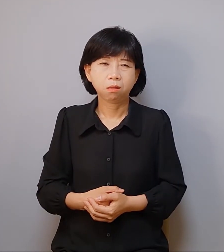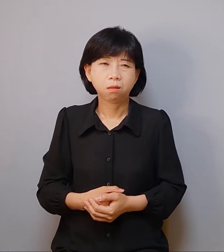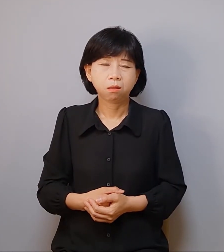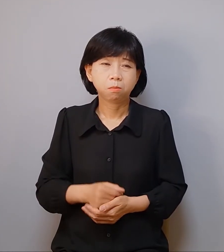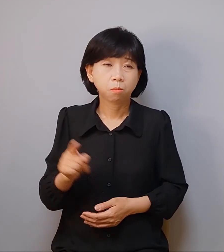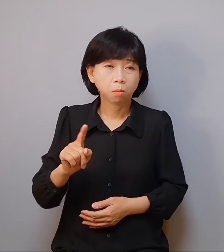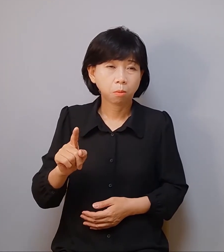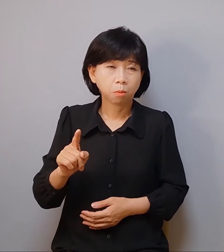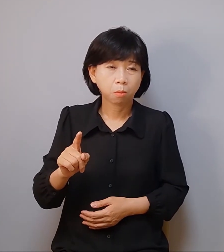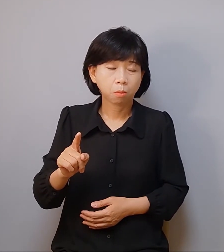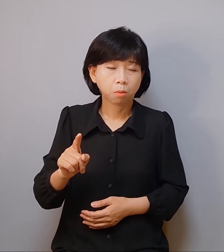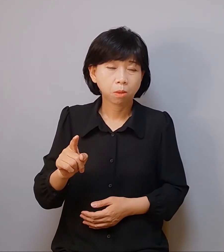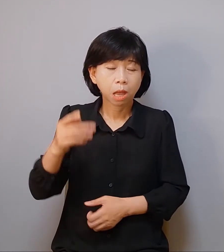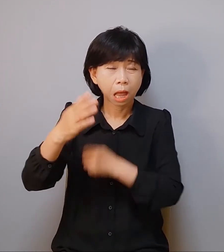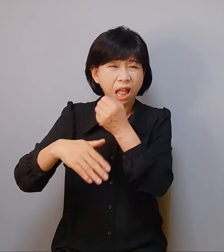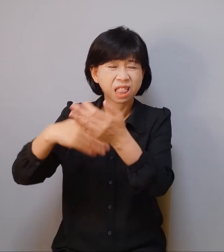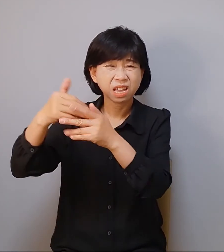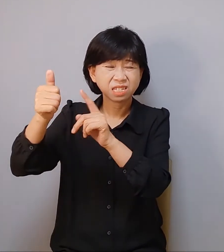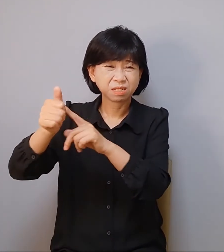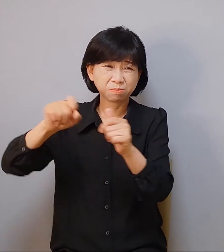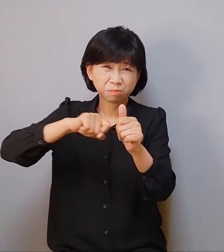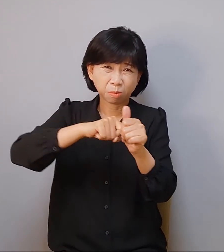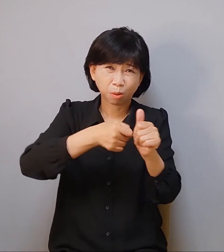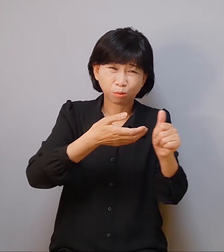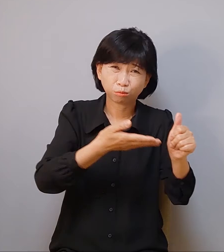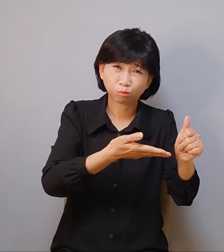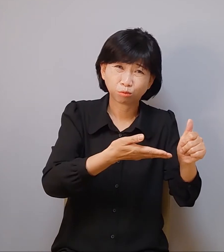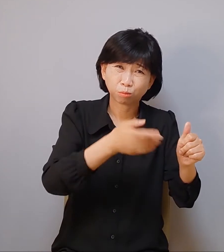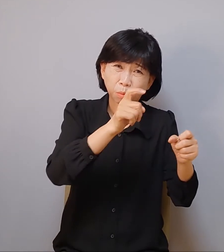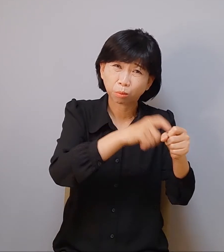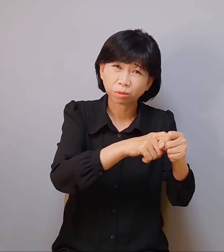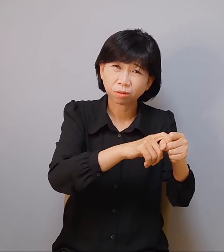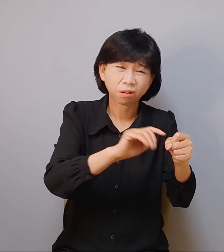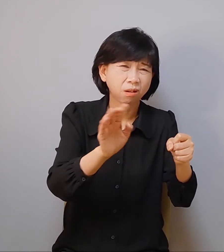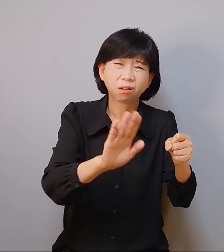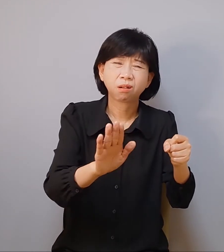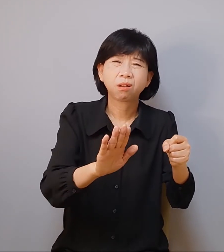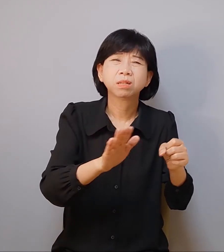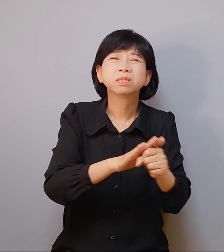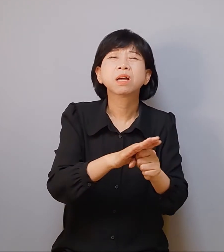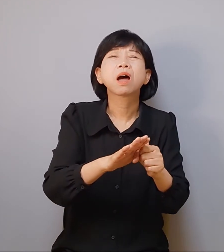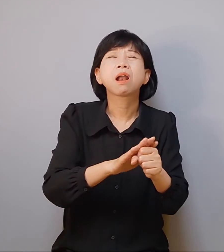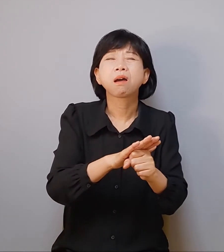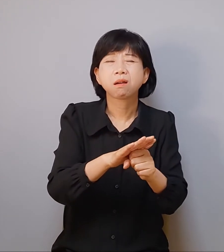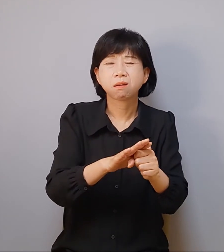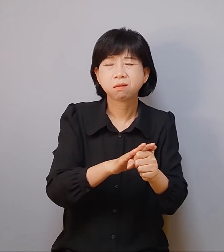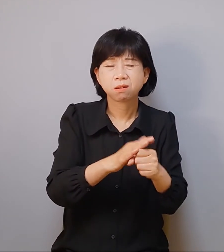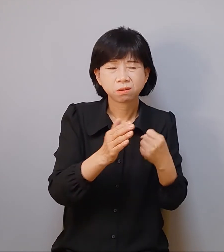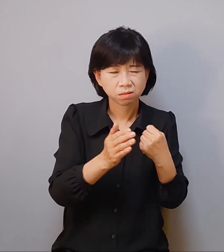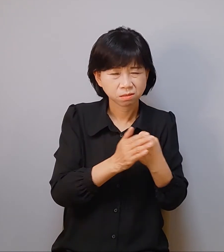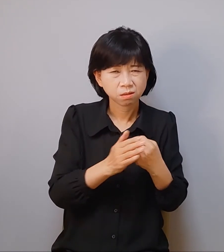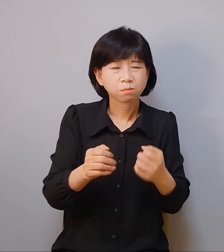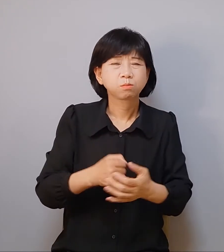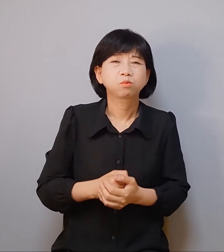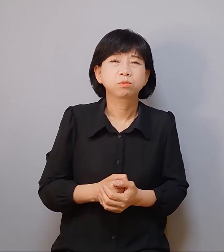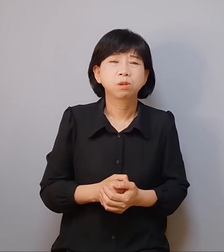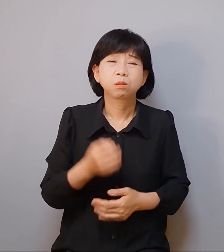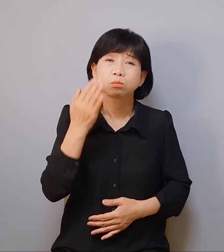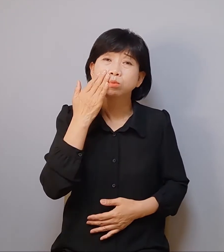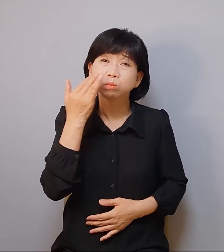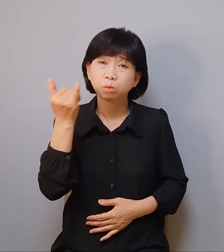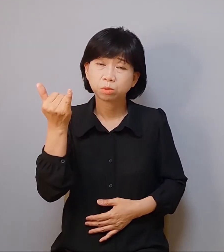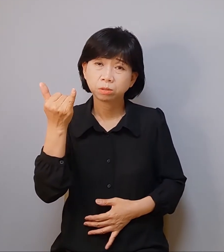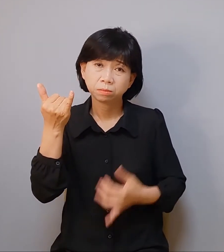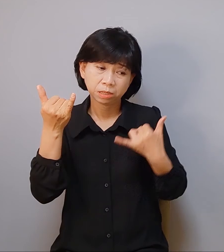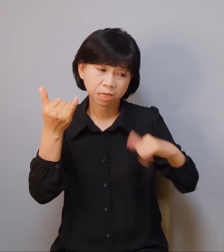사랑이라는 거죠. 여러분, 우리 자녀가 말을 안 들으면 말 안 들어서 고맙다, 잘했다 칭찬하십니까? 그렇지